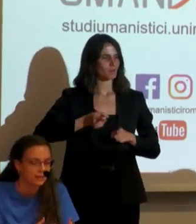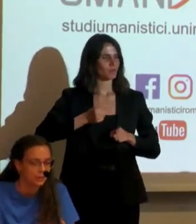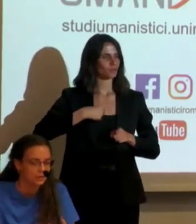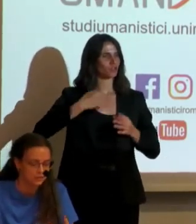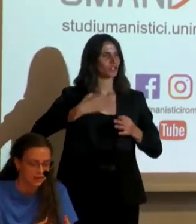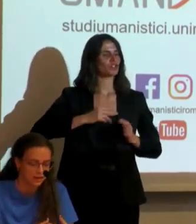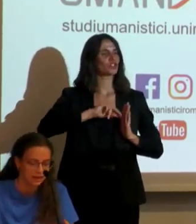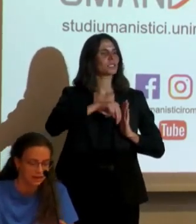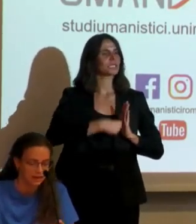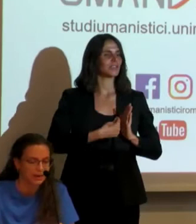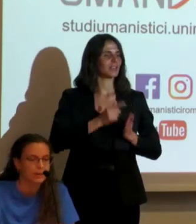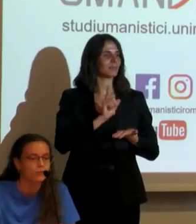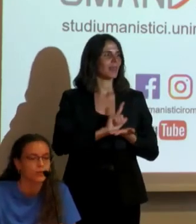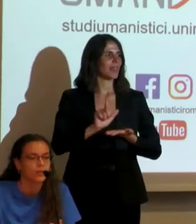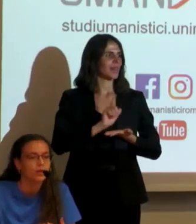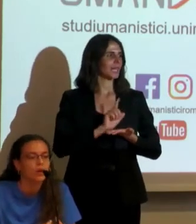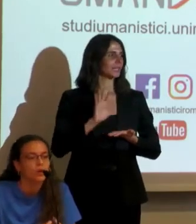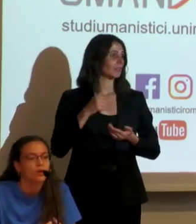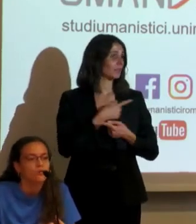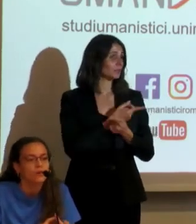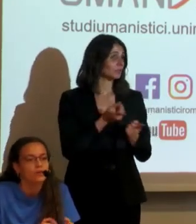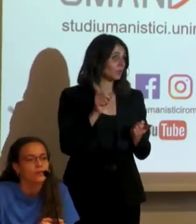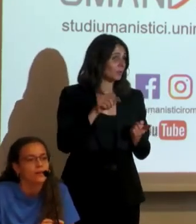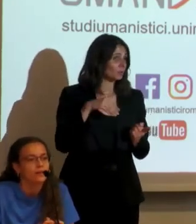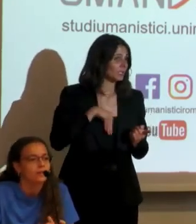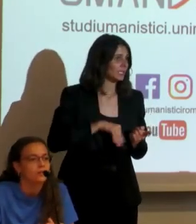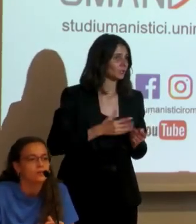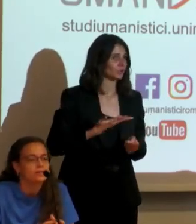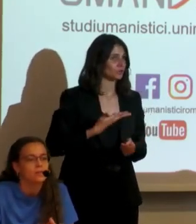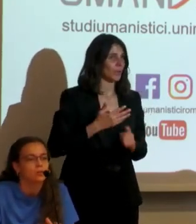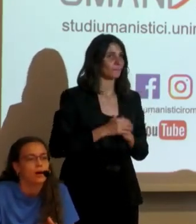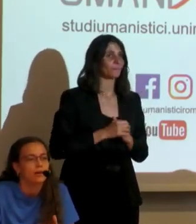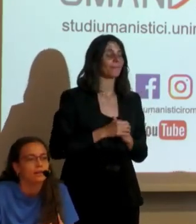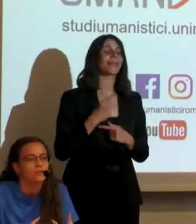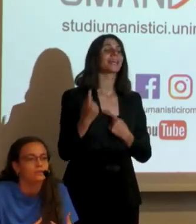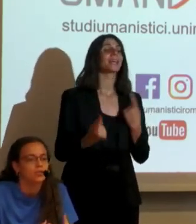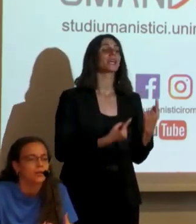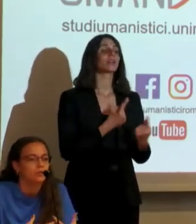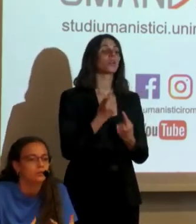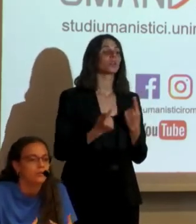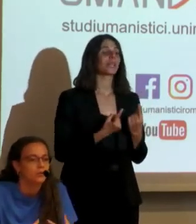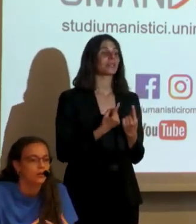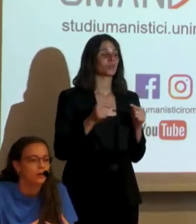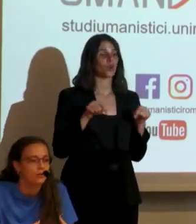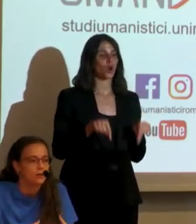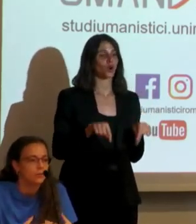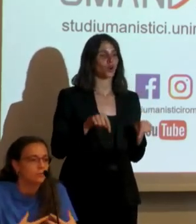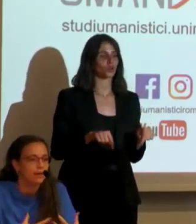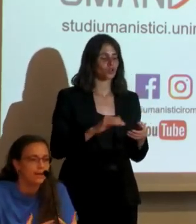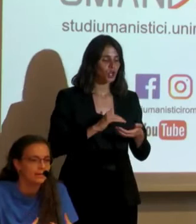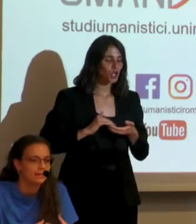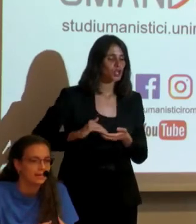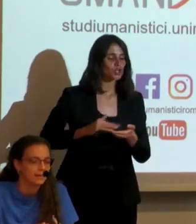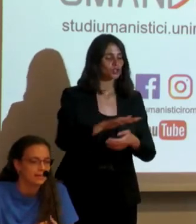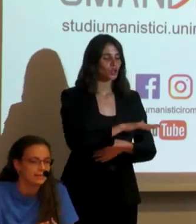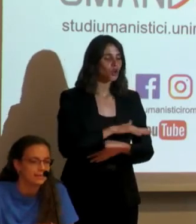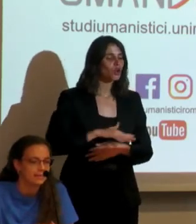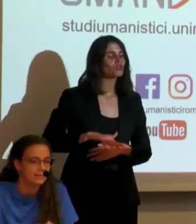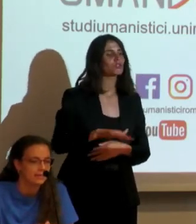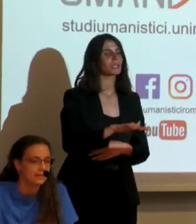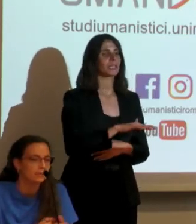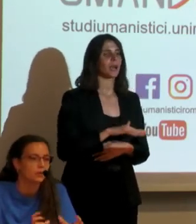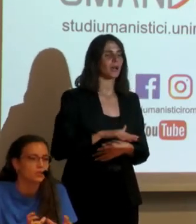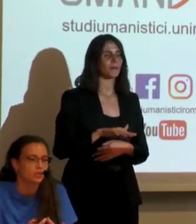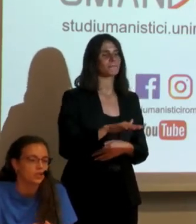siate posti anche voi. Ovvero nel contesto attuale, in una società in cui siamo poi bombardati dalla richiesta